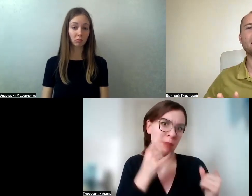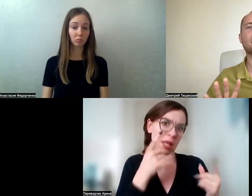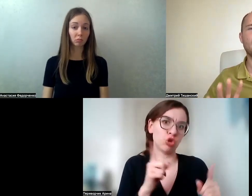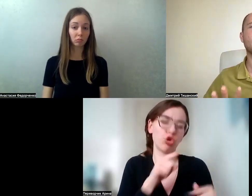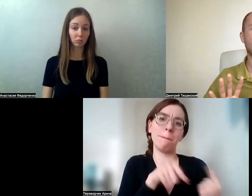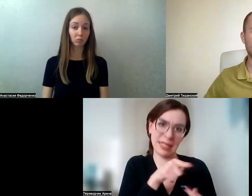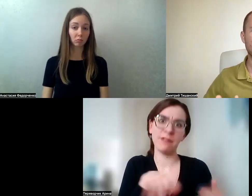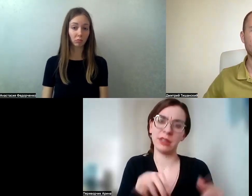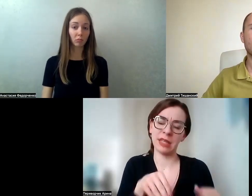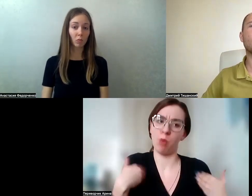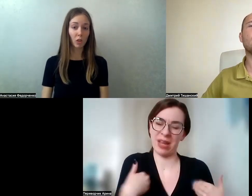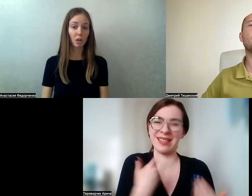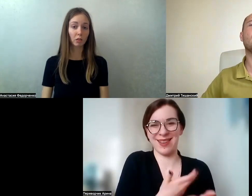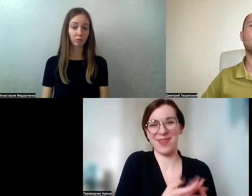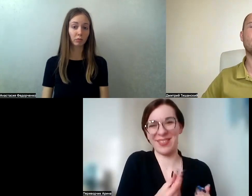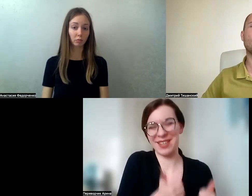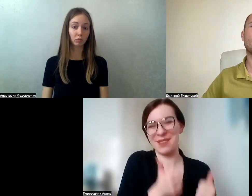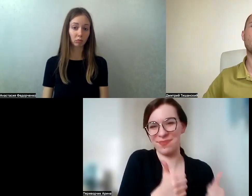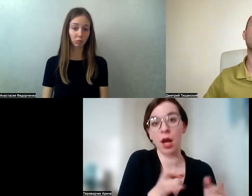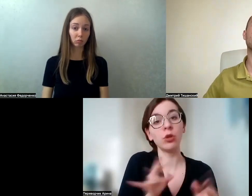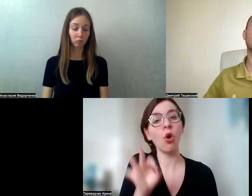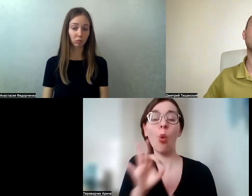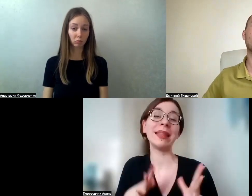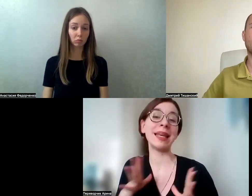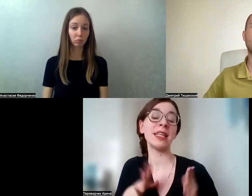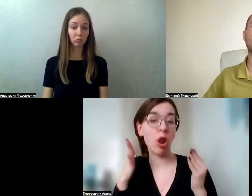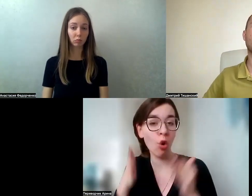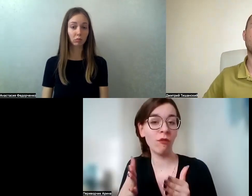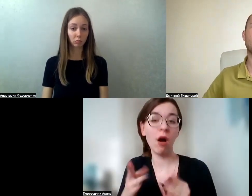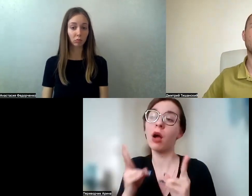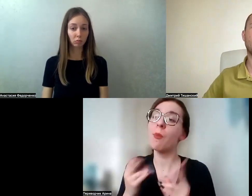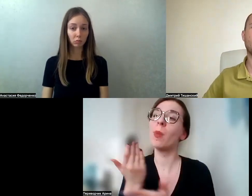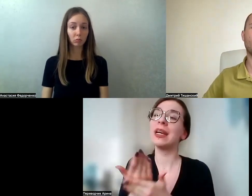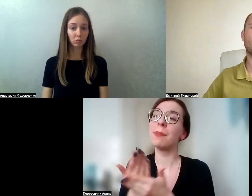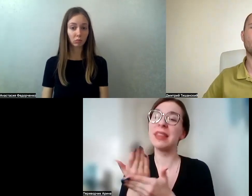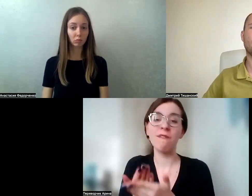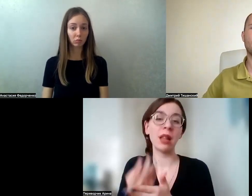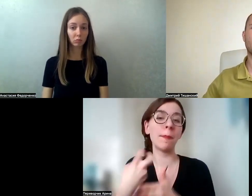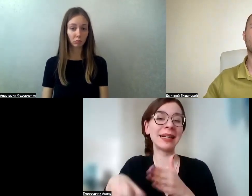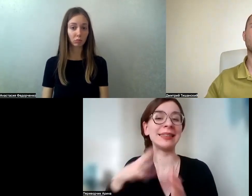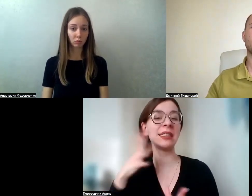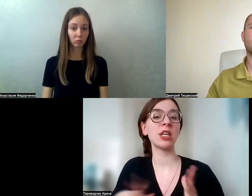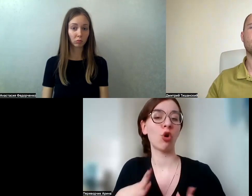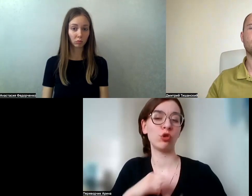всем полезно деньги зарабатывать. Но вот именно о тренировках. Кому бы ты рекомендовала пройти эти тренировки?